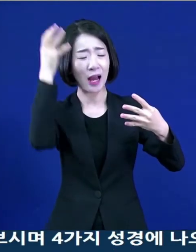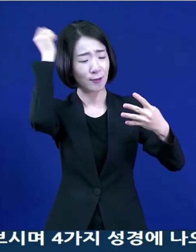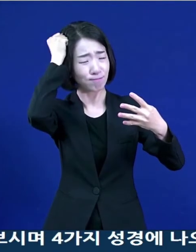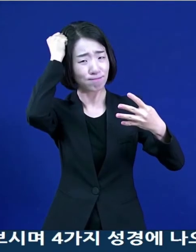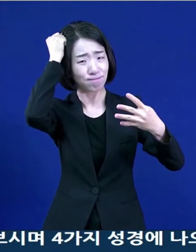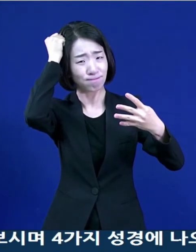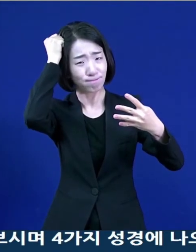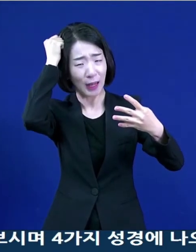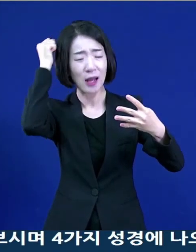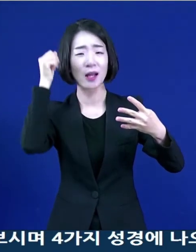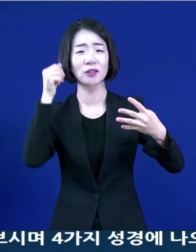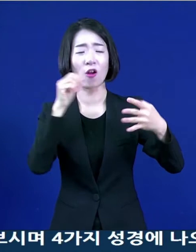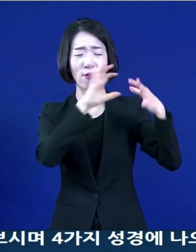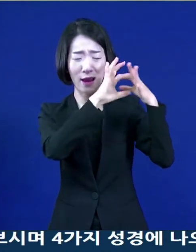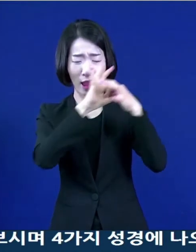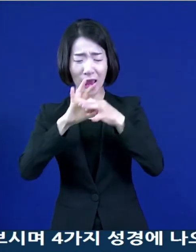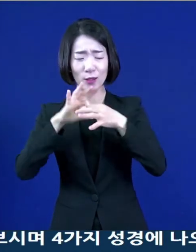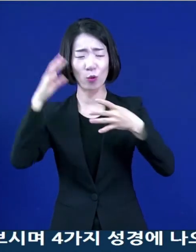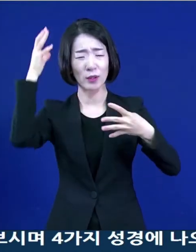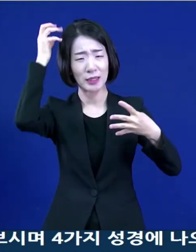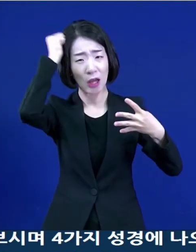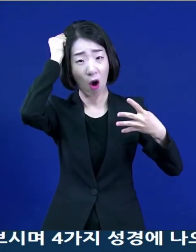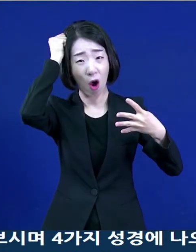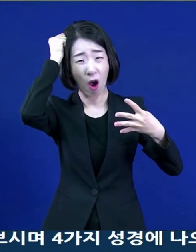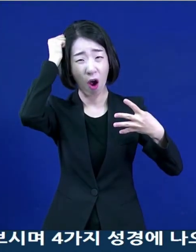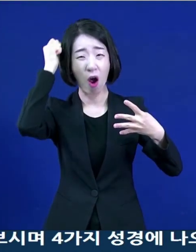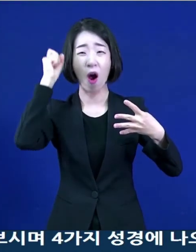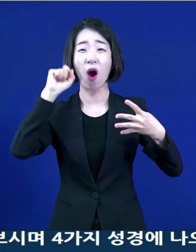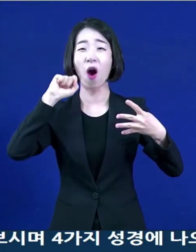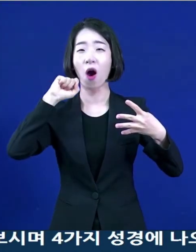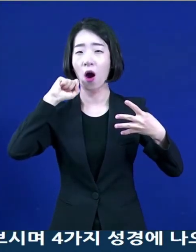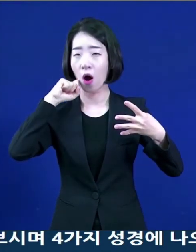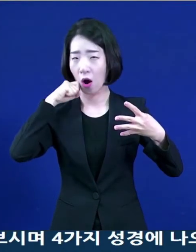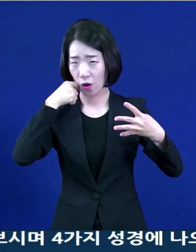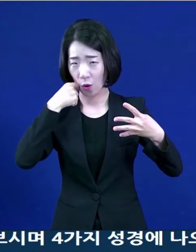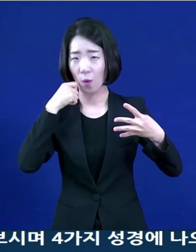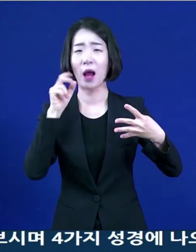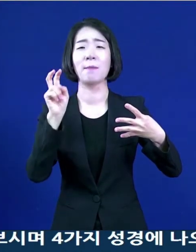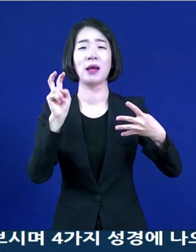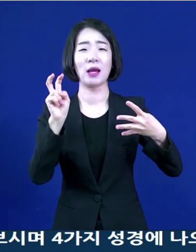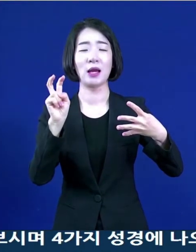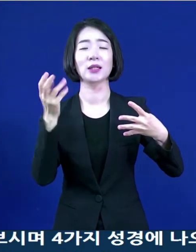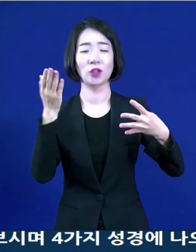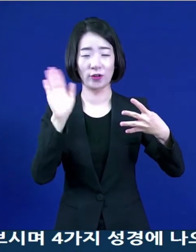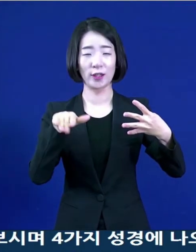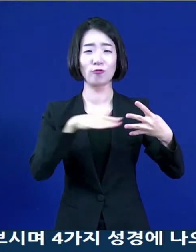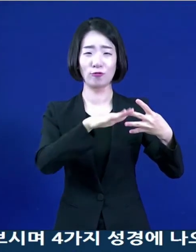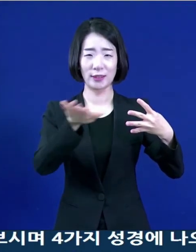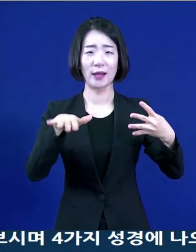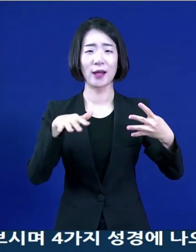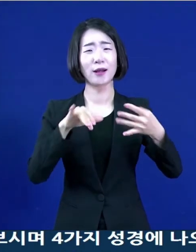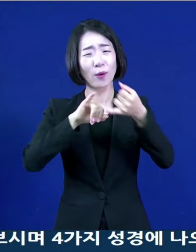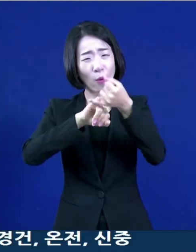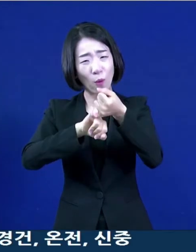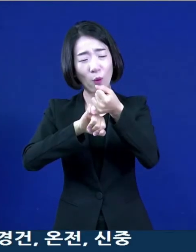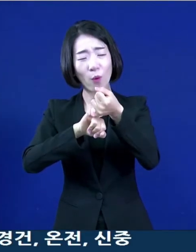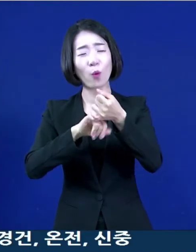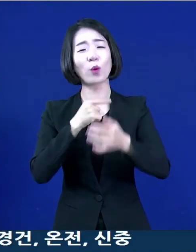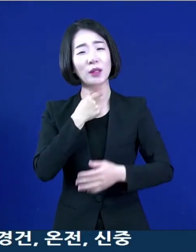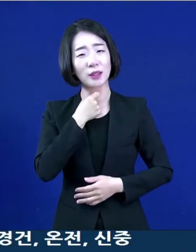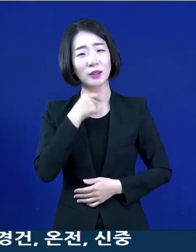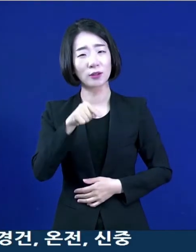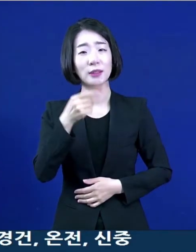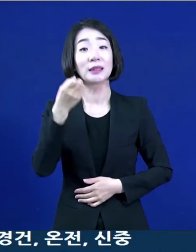넣어서 장기간 기억하시기는 수고로우실 겁니다. 그래도 우리의 소망이 있지 않습니까?